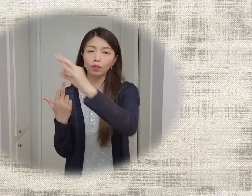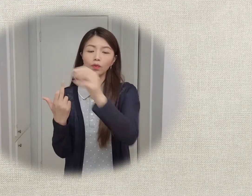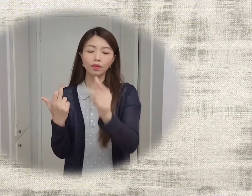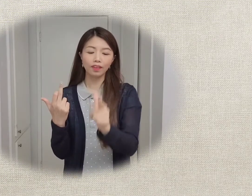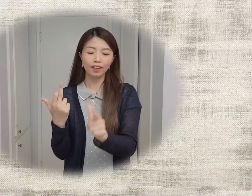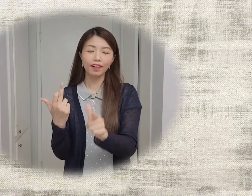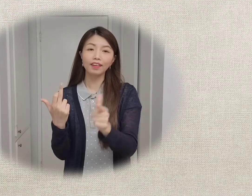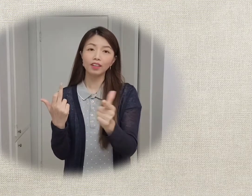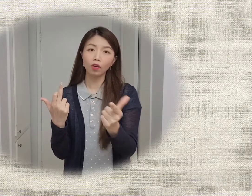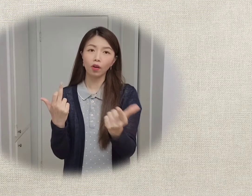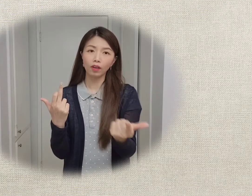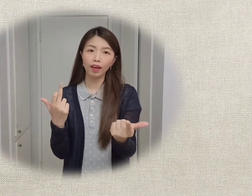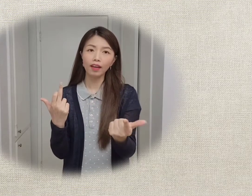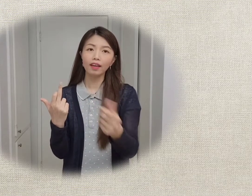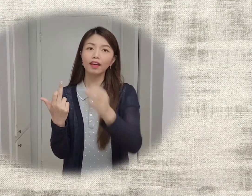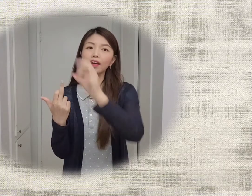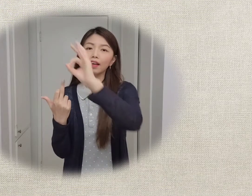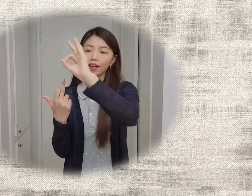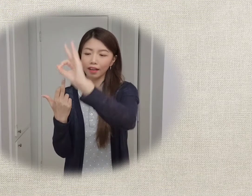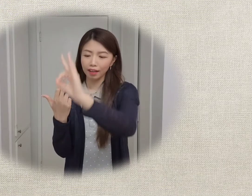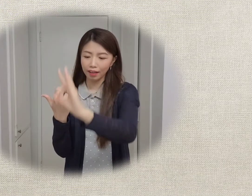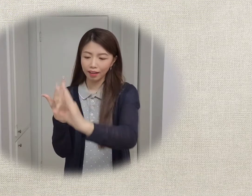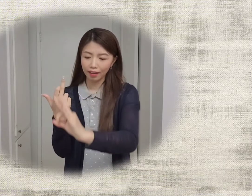뜨고 저녁에